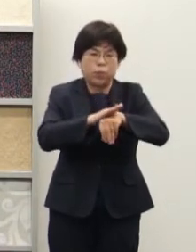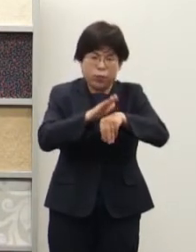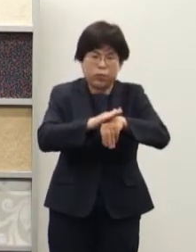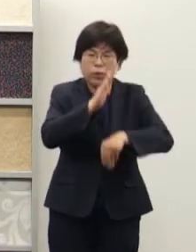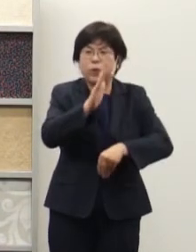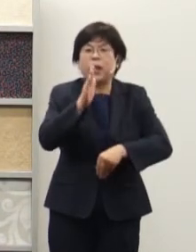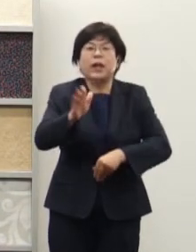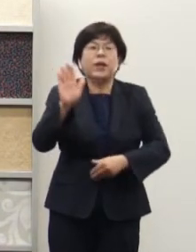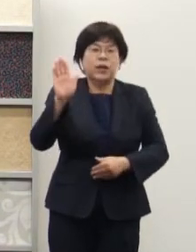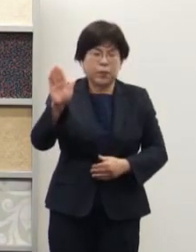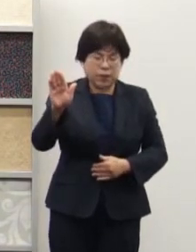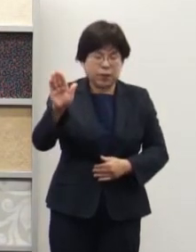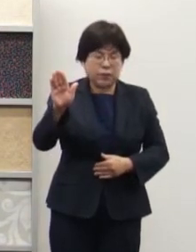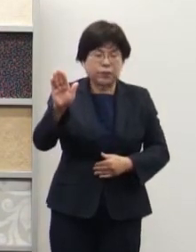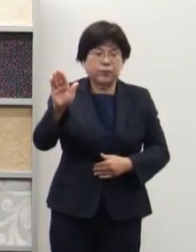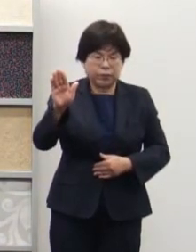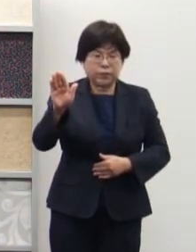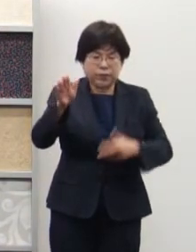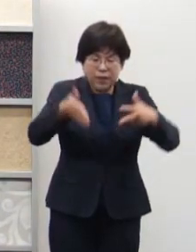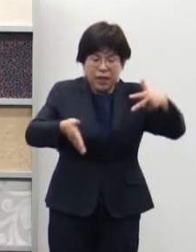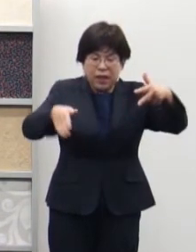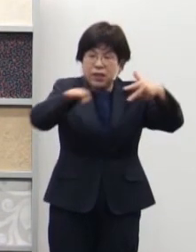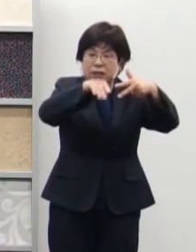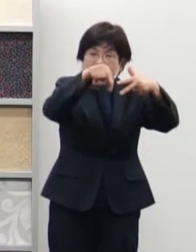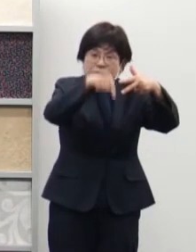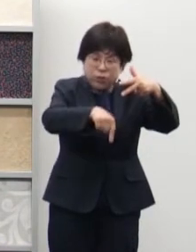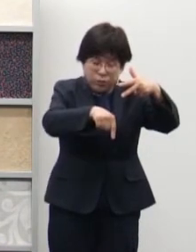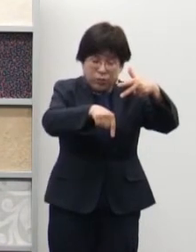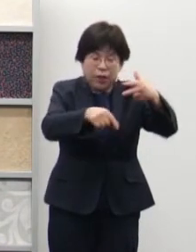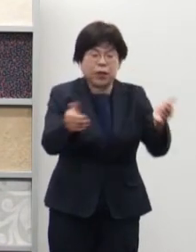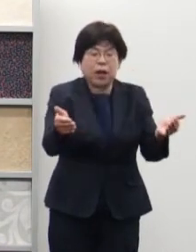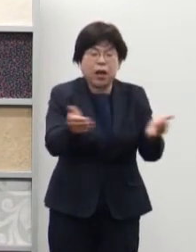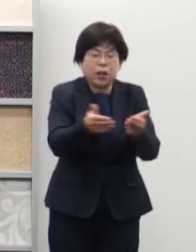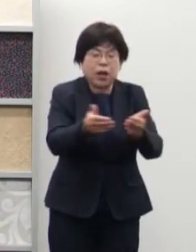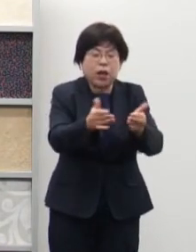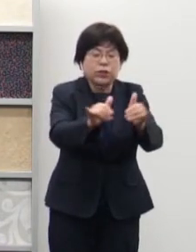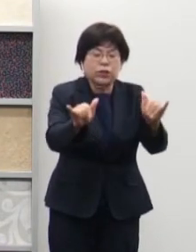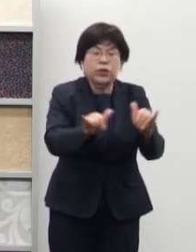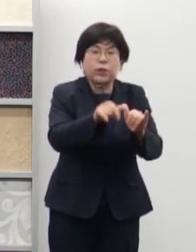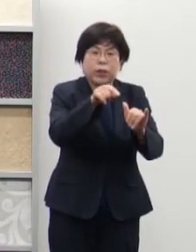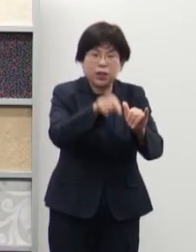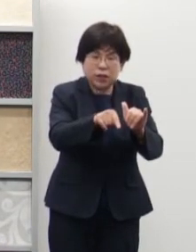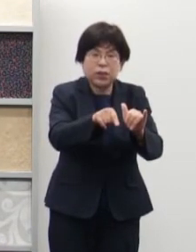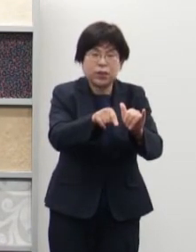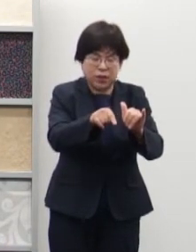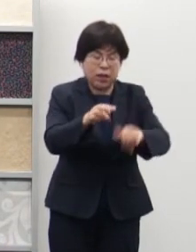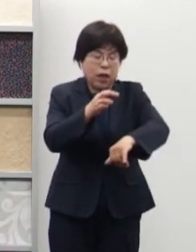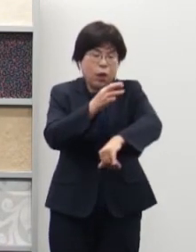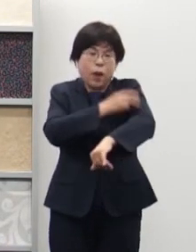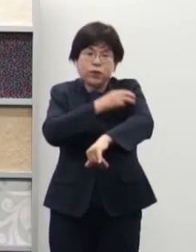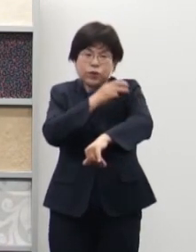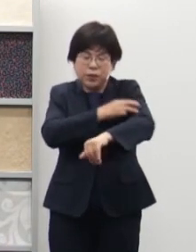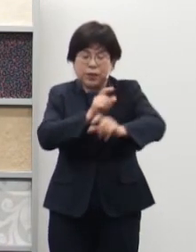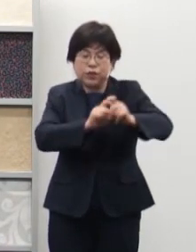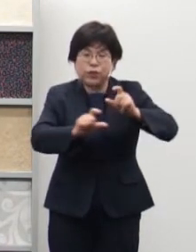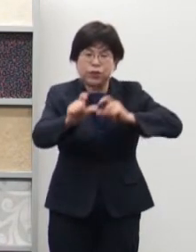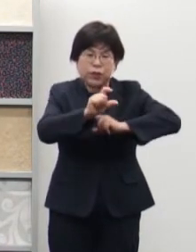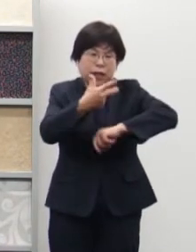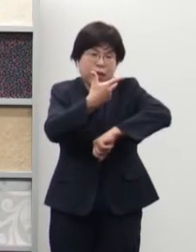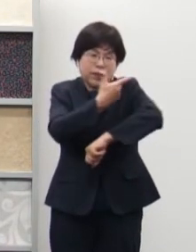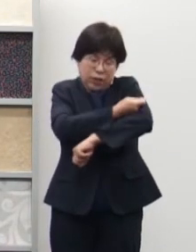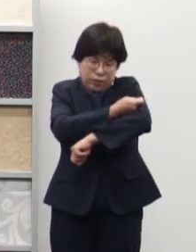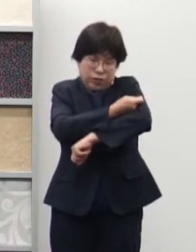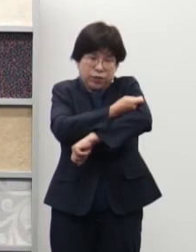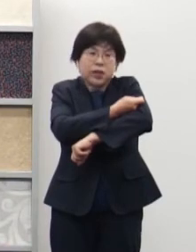1つ目は、施設従事者への、ワクチン追加接種につきまして、施設の管理者は、従事者に対